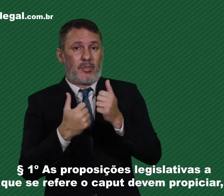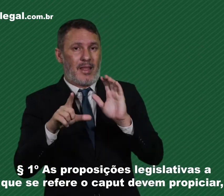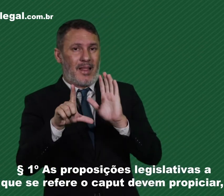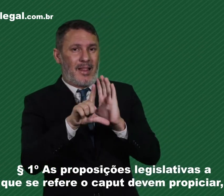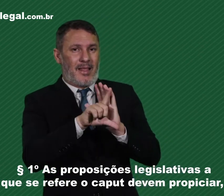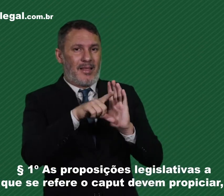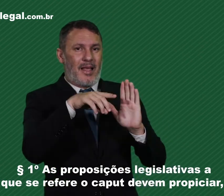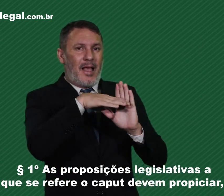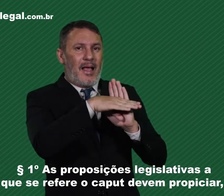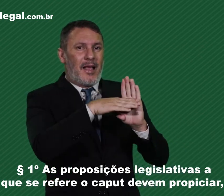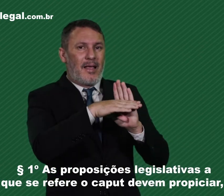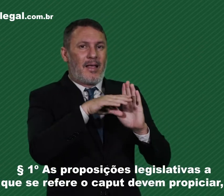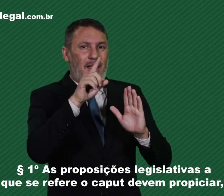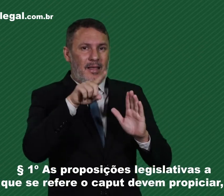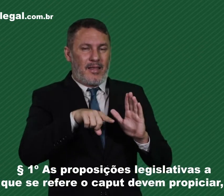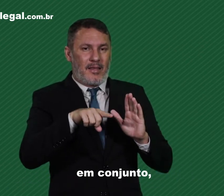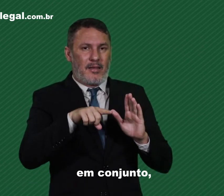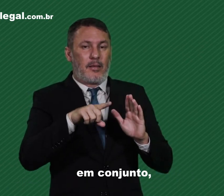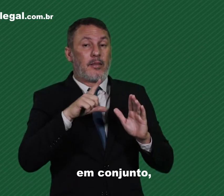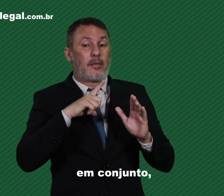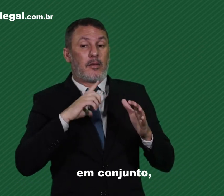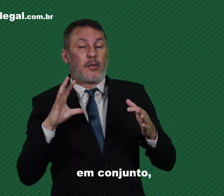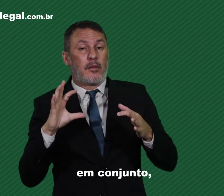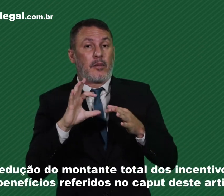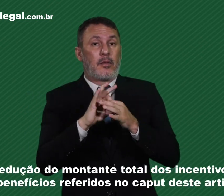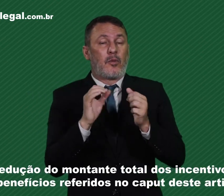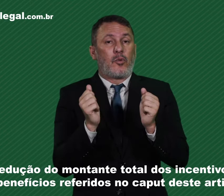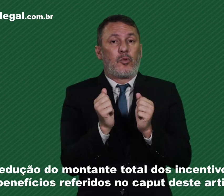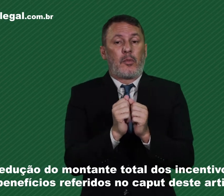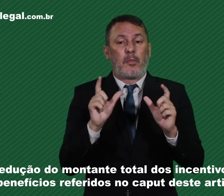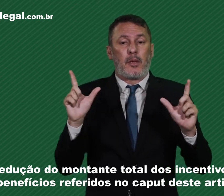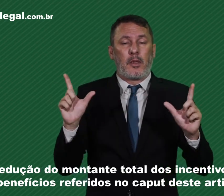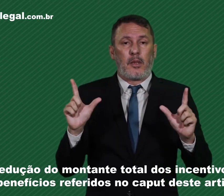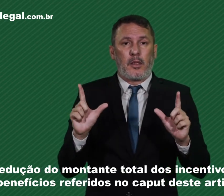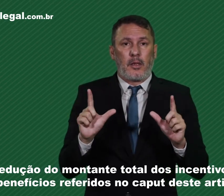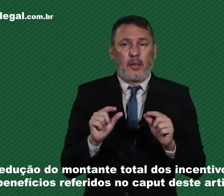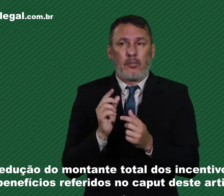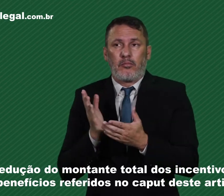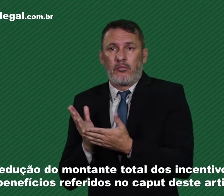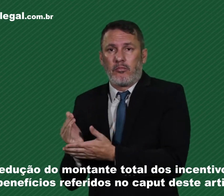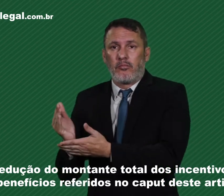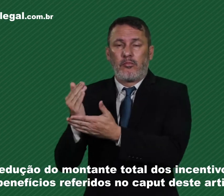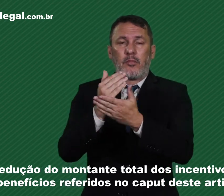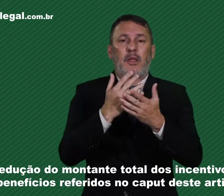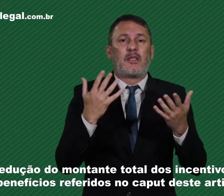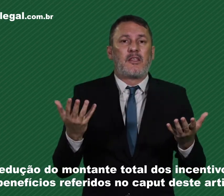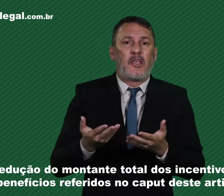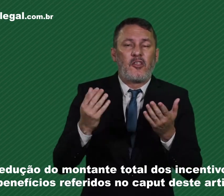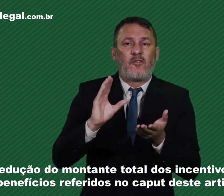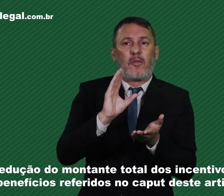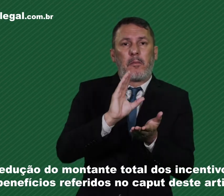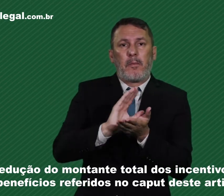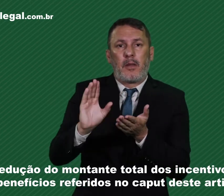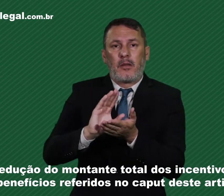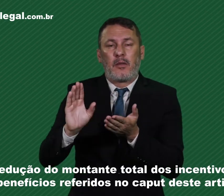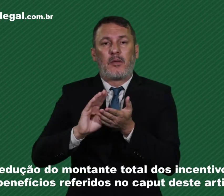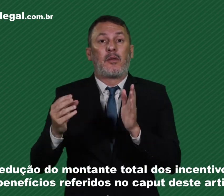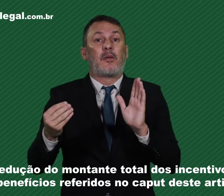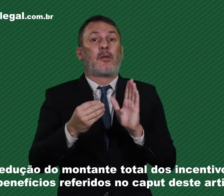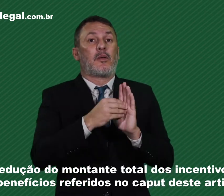que se refere o caput devem propiciar em conjunto redução do montante total dos incentivos e benefícios referidos no